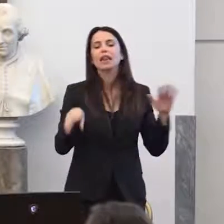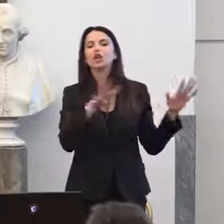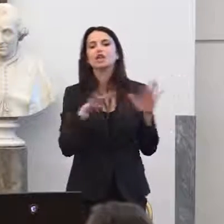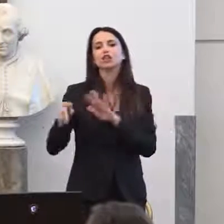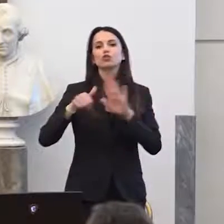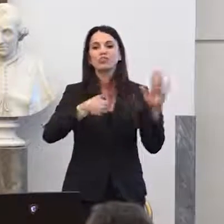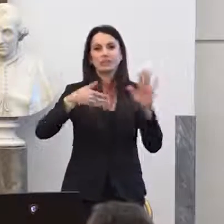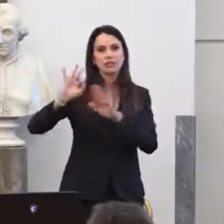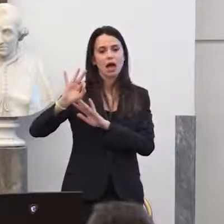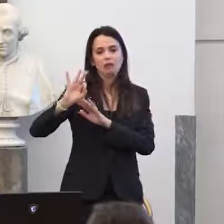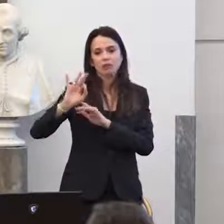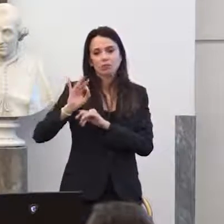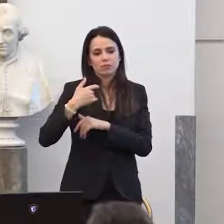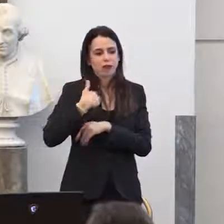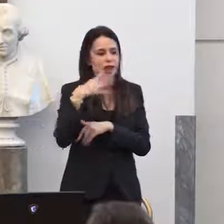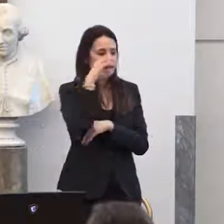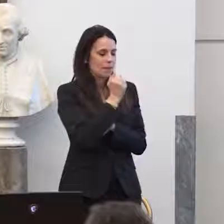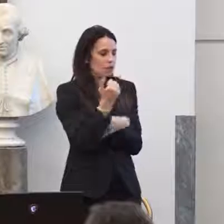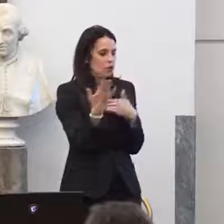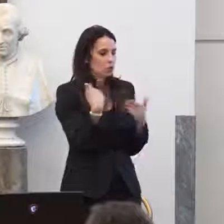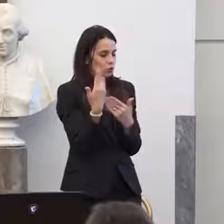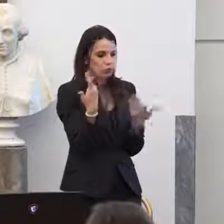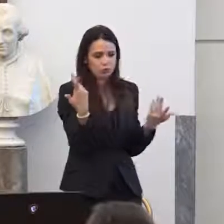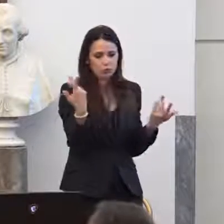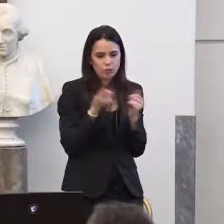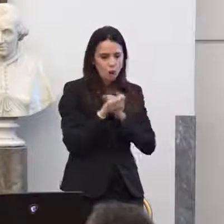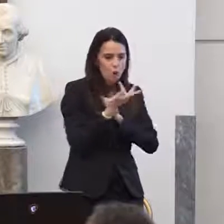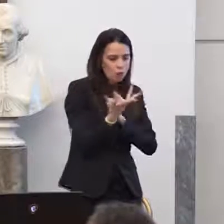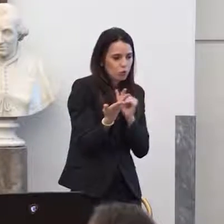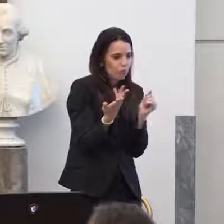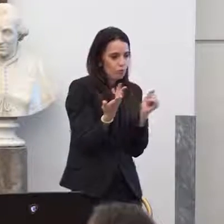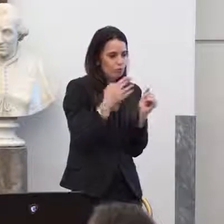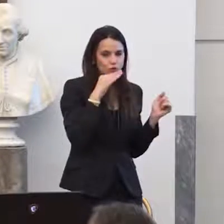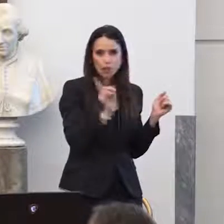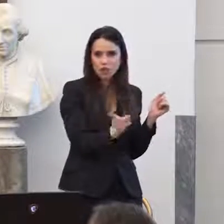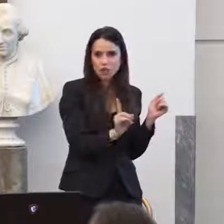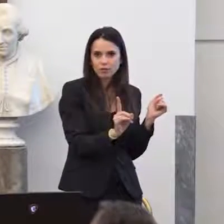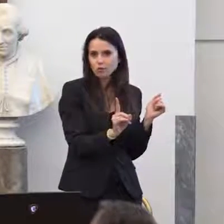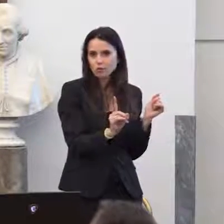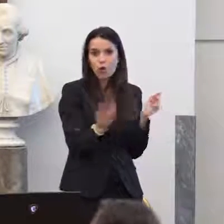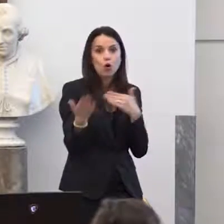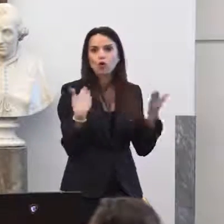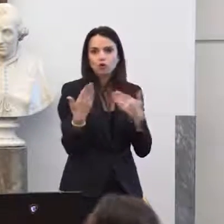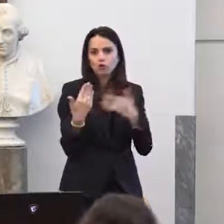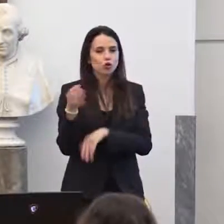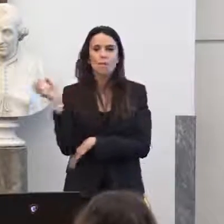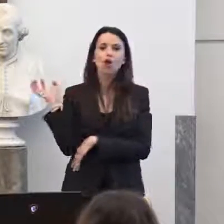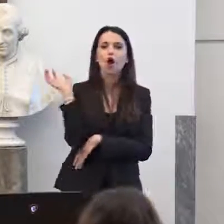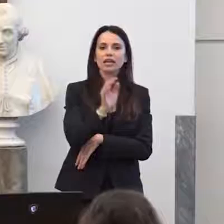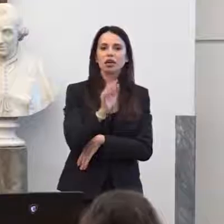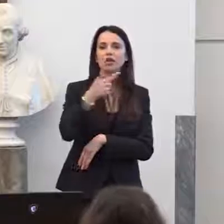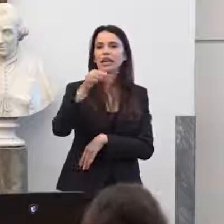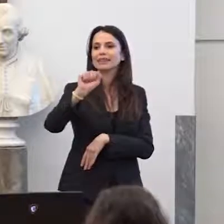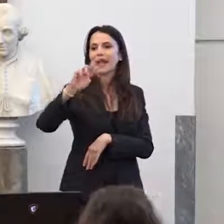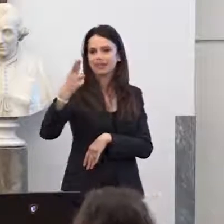la neuroriabilitazione non sufficiente. Quindi abbiamo fatto ricorso al TAR. Quando due litigano, si rivolgono a un terzo che definisce chi